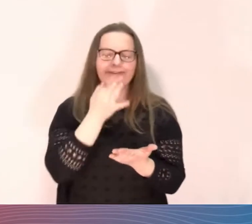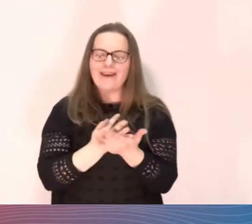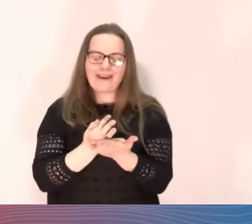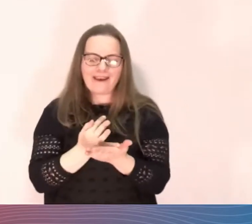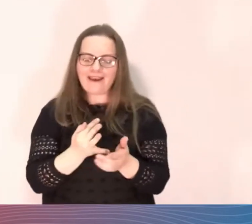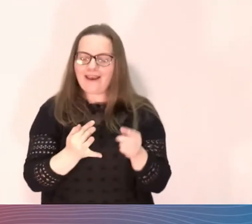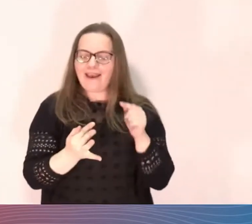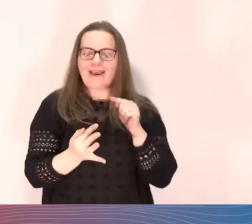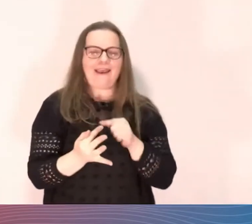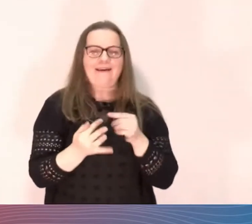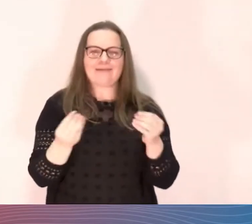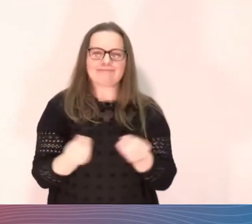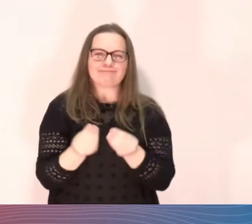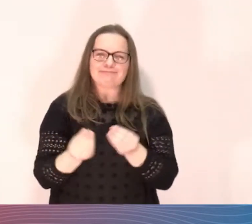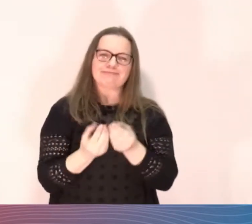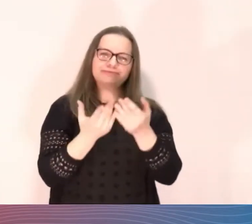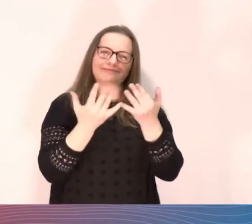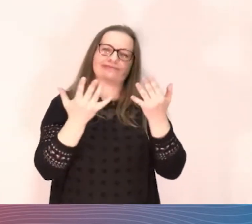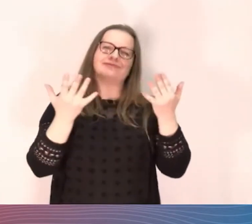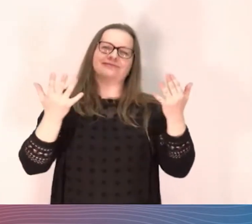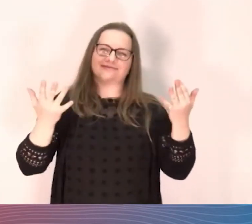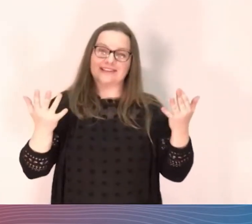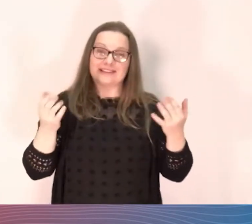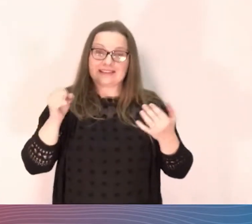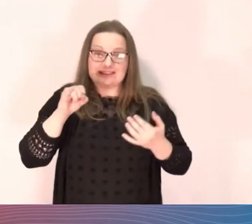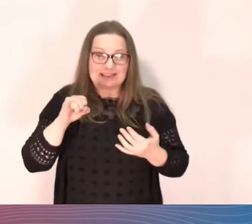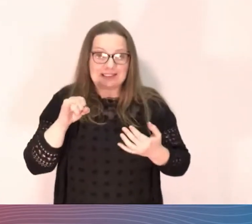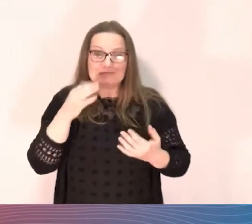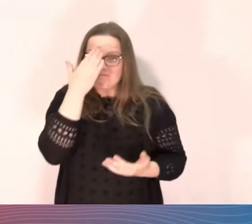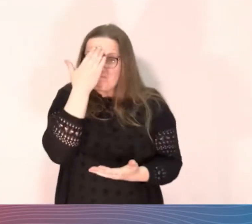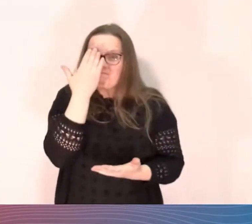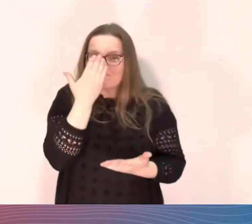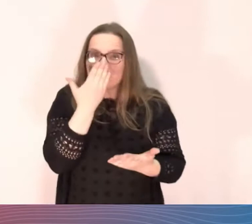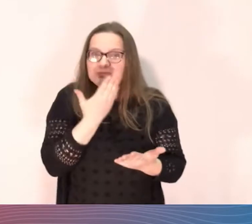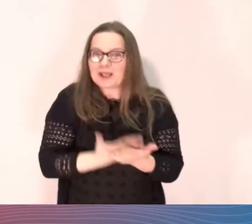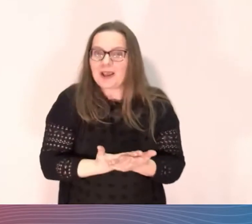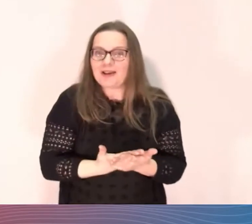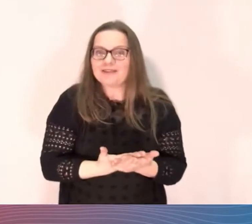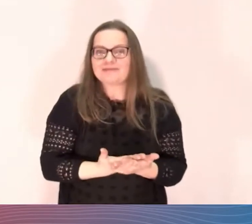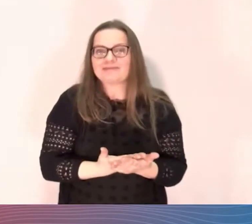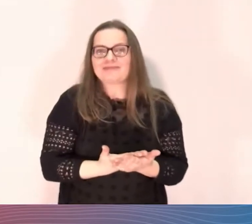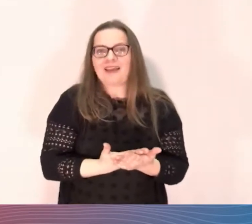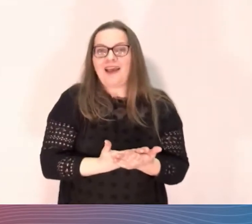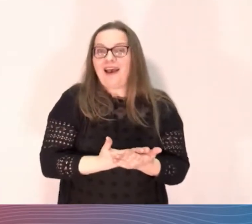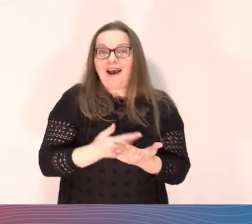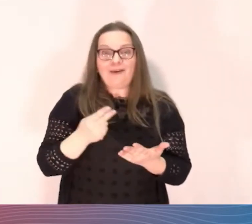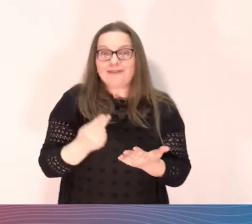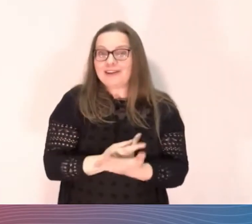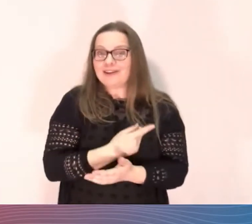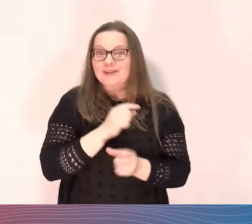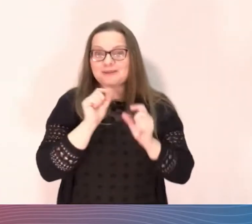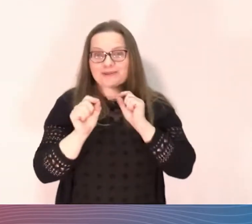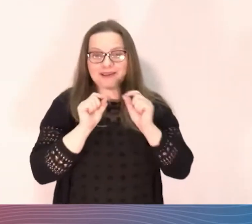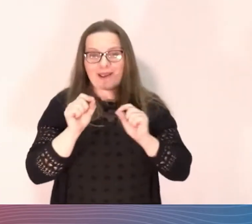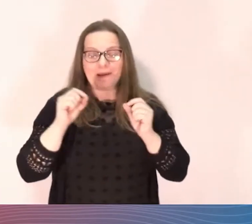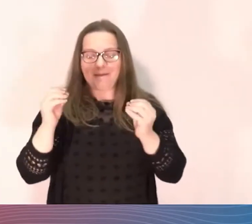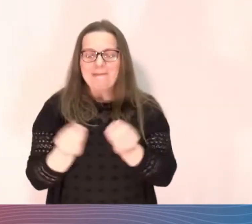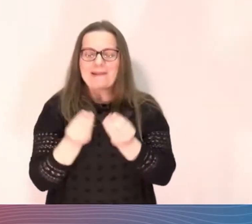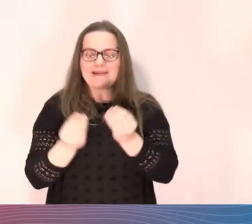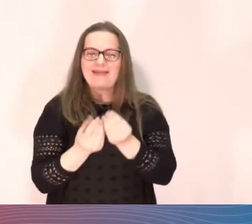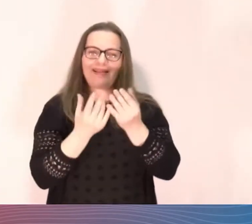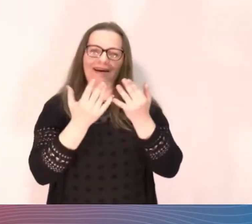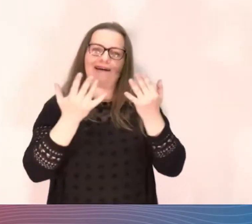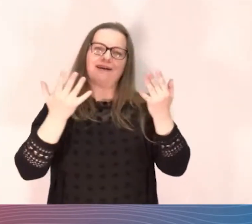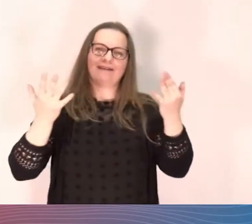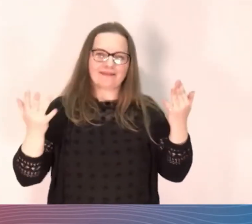milagres. Nós cremos, a eleição de Deus chegou até nós. E a